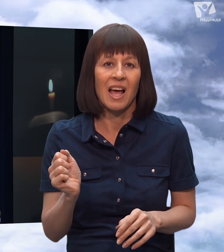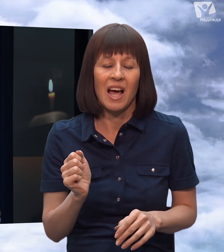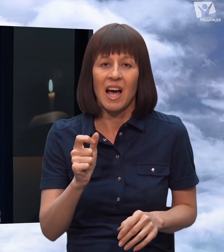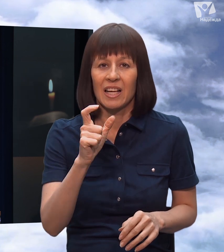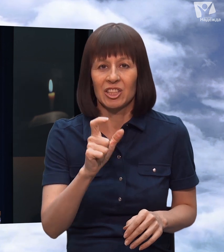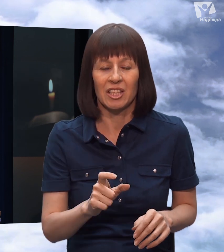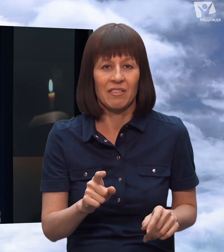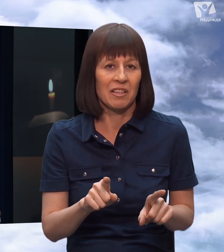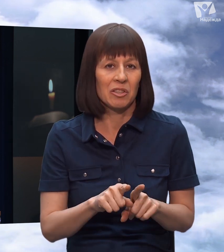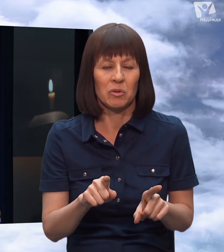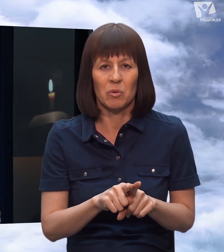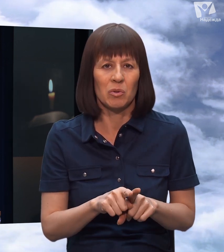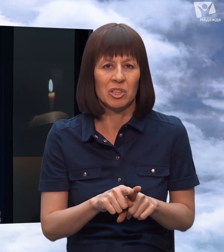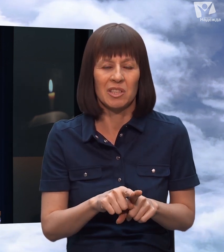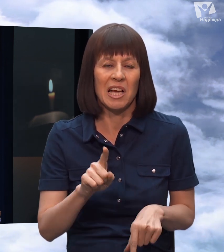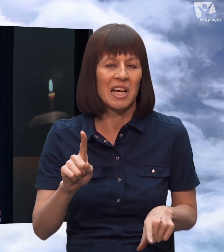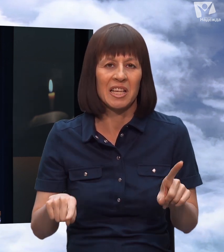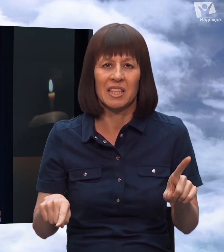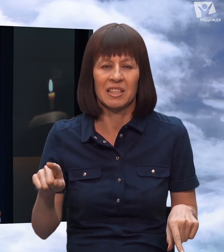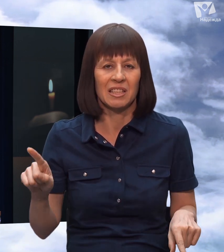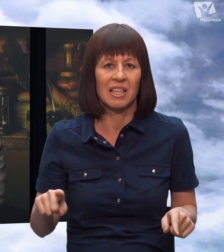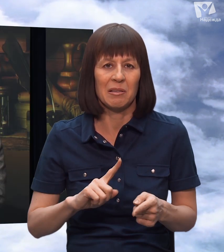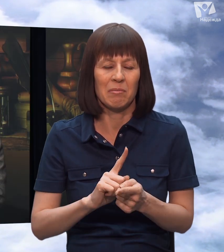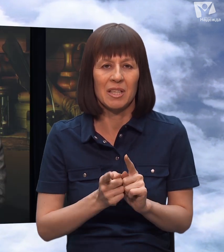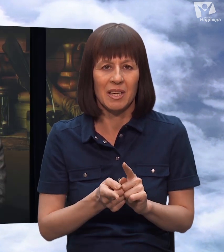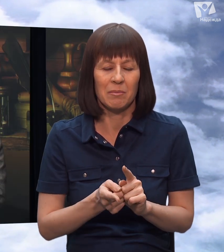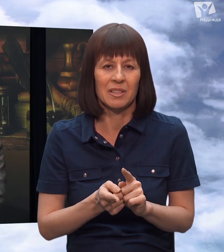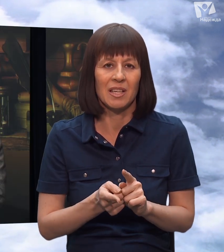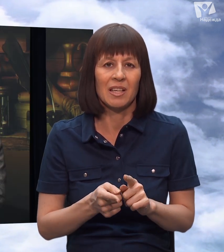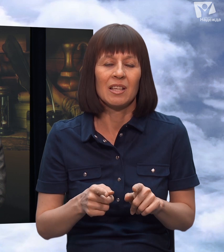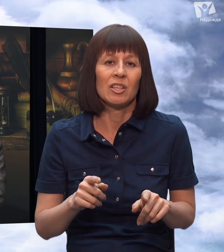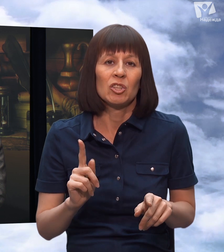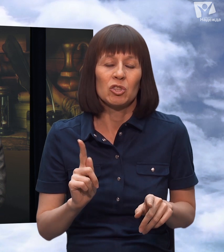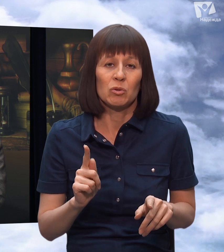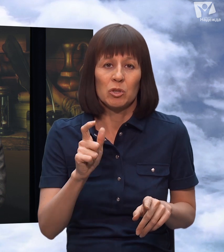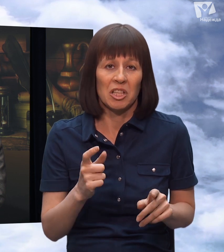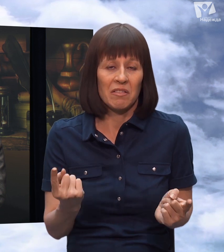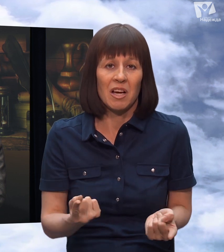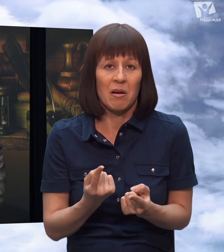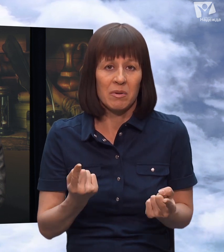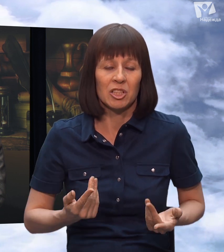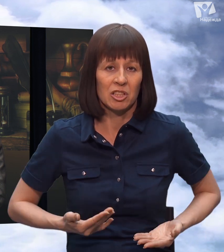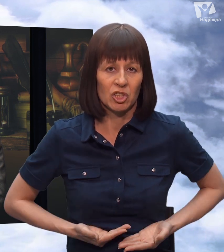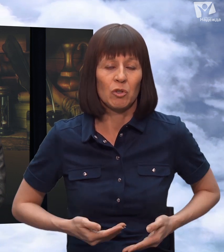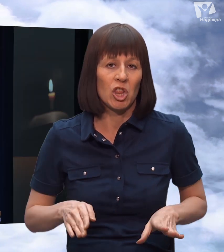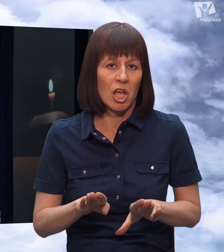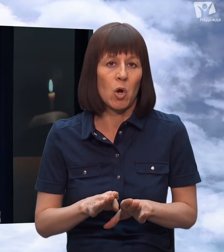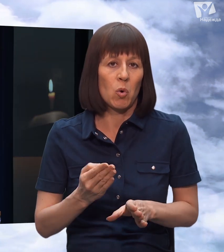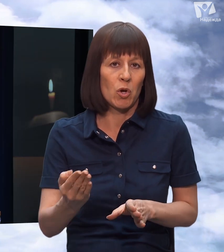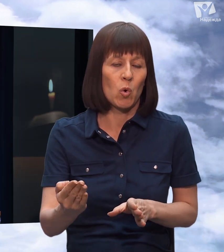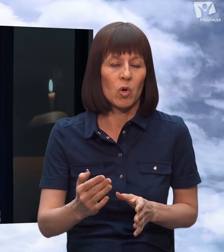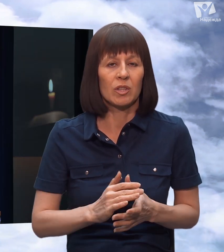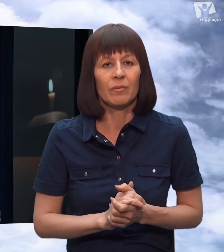его основные потребности остаются все теми же физиологические физические и духовные поэтому